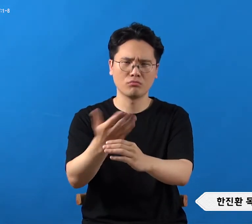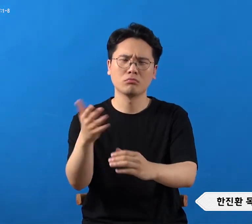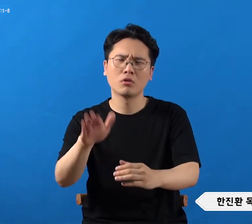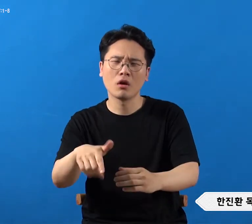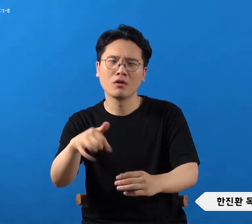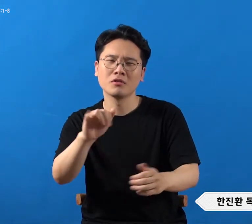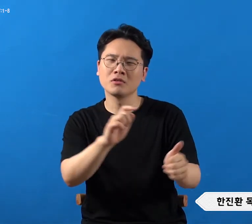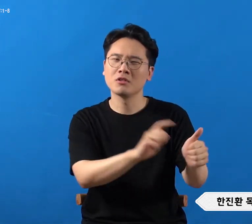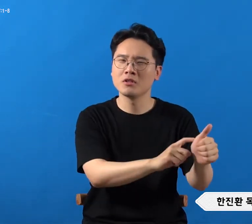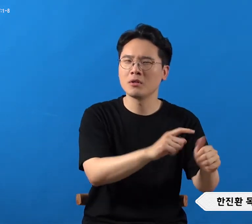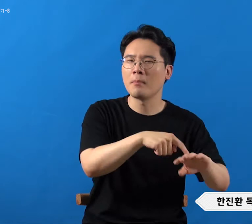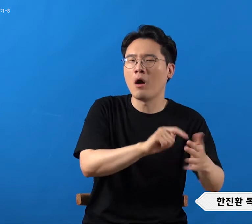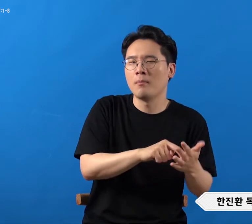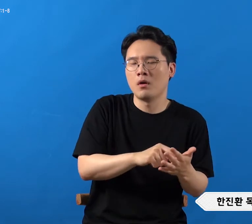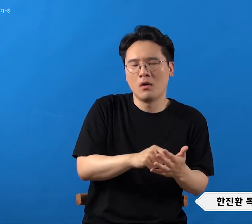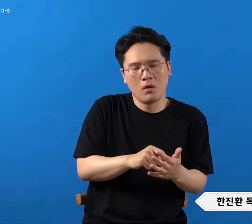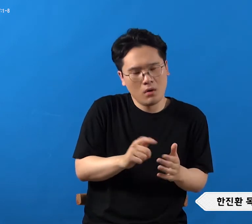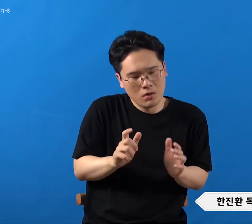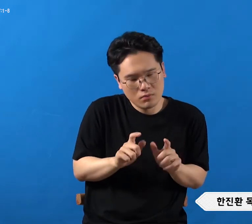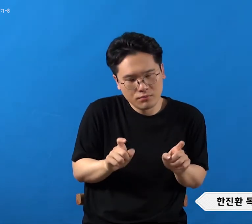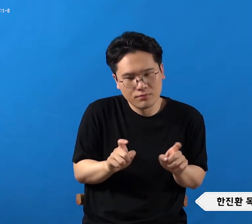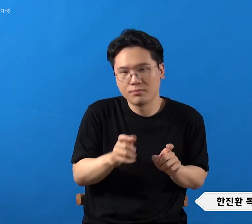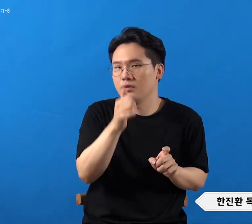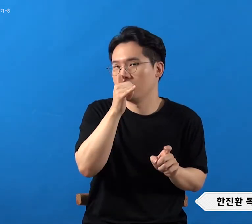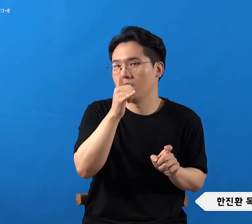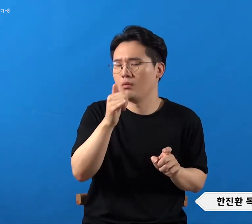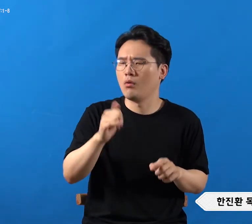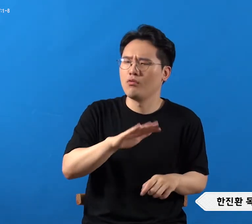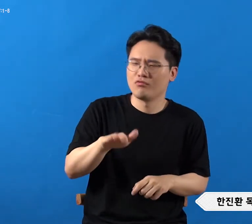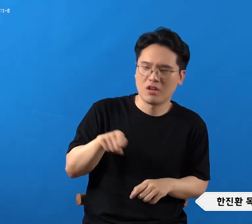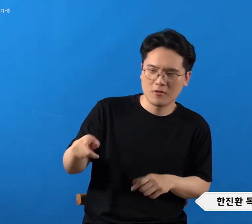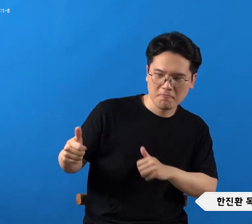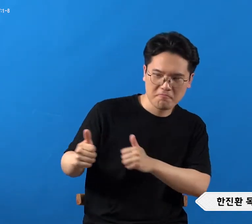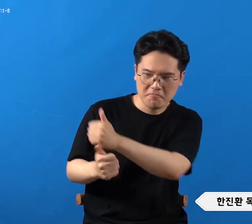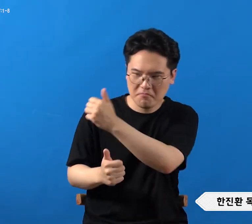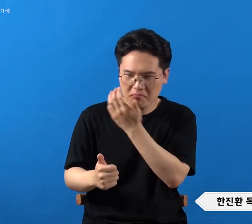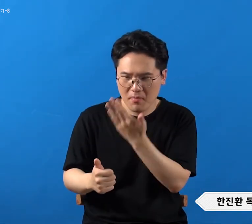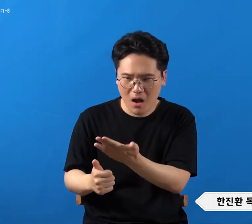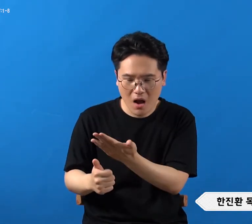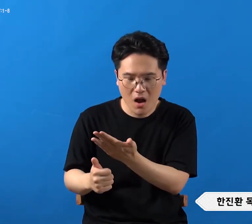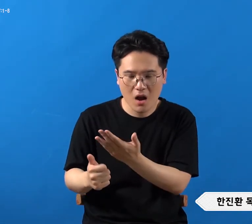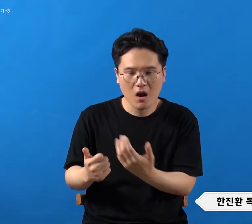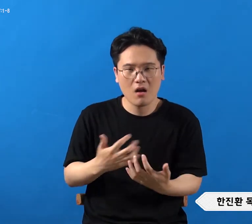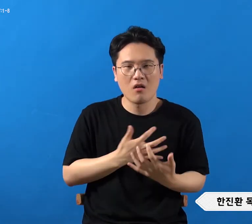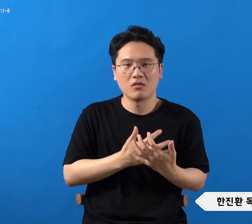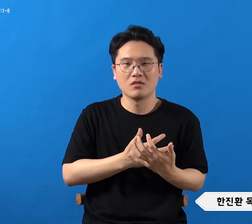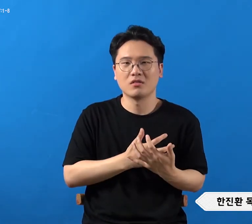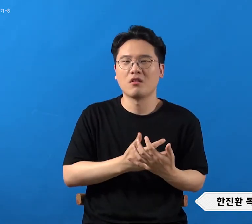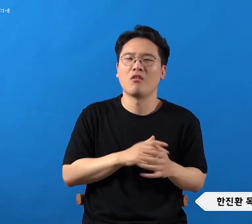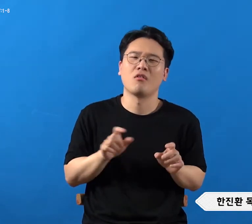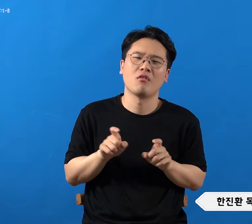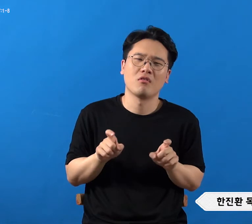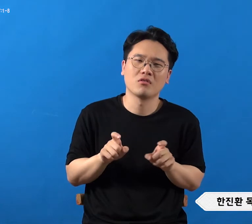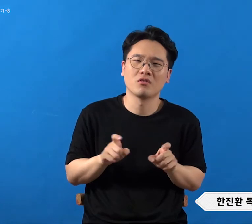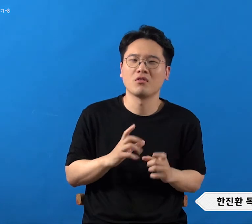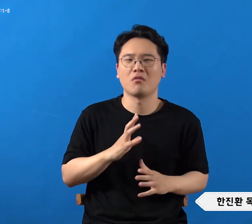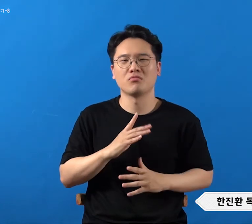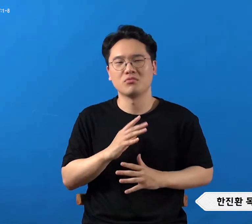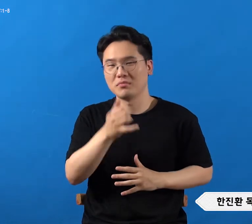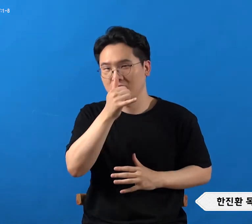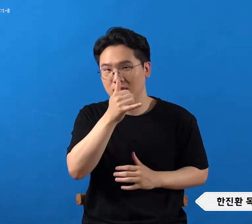가득합니다. 우리가 이길 수 있을까 하는 그 두려움에 사로잡혀 있습니다. 하나님이 그런 기드온에게